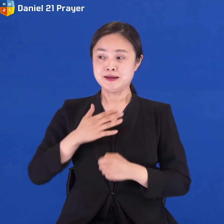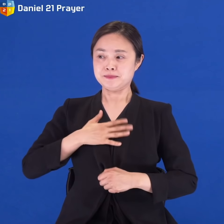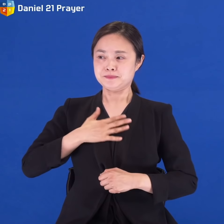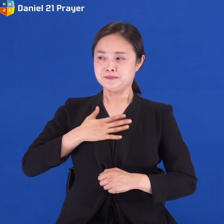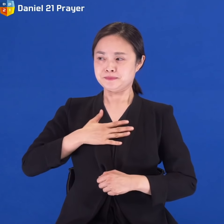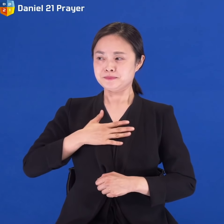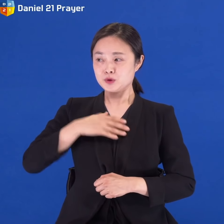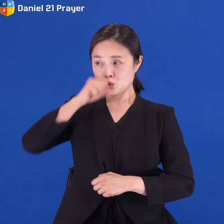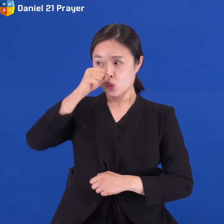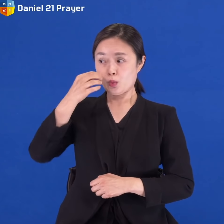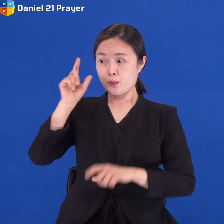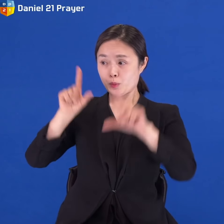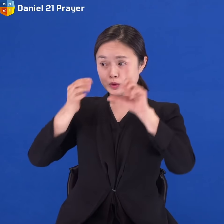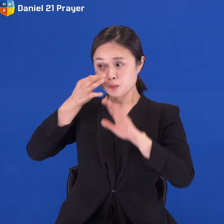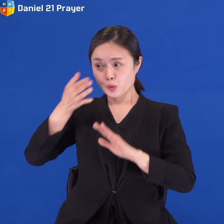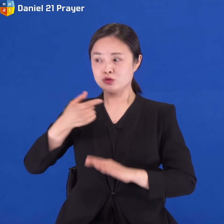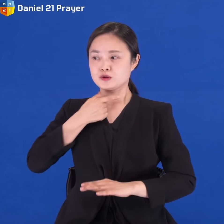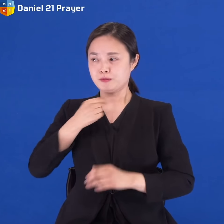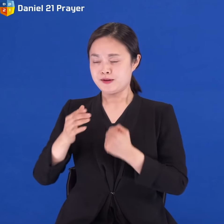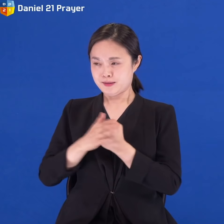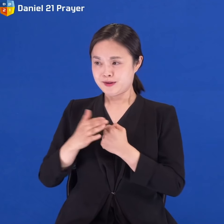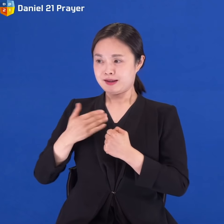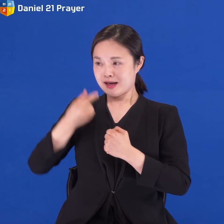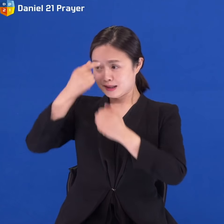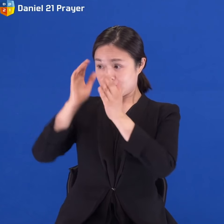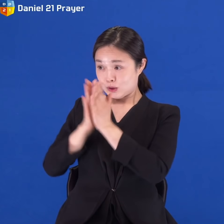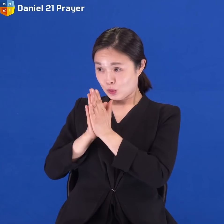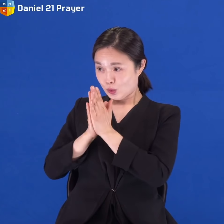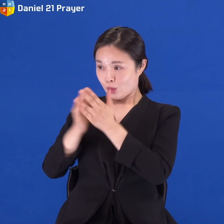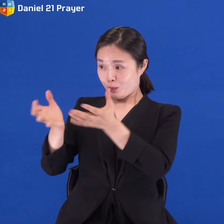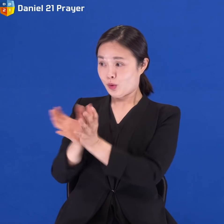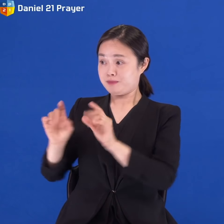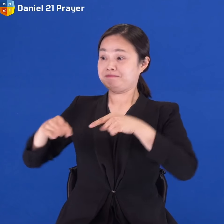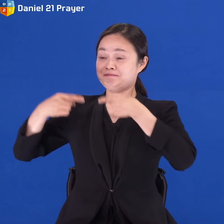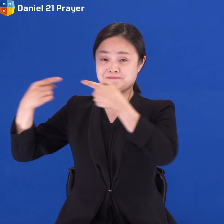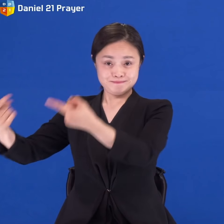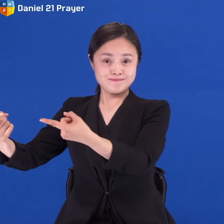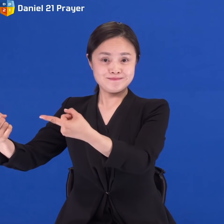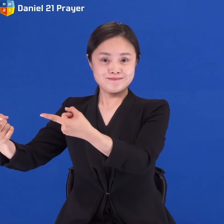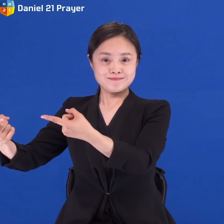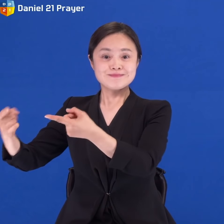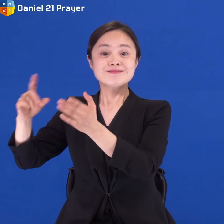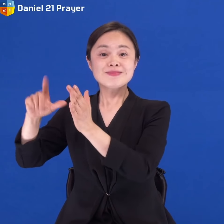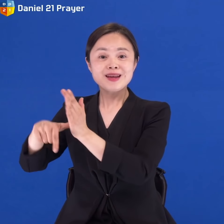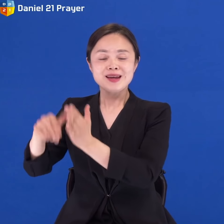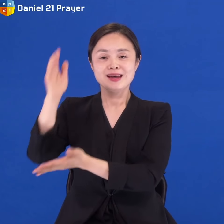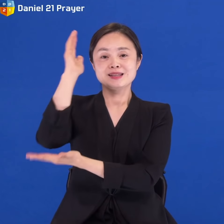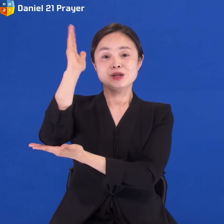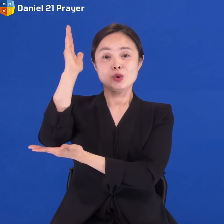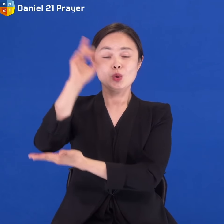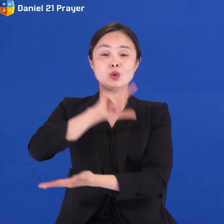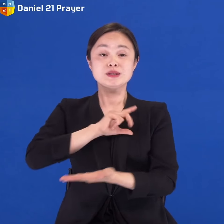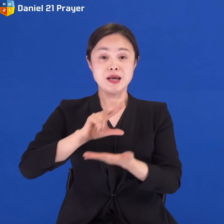갔죠. 하필 그 시간에 뭘 했냐면요, 사람 낚는 어부가 되게 하리라.